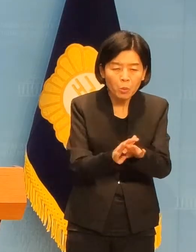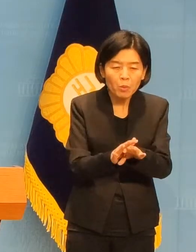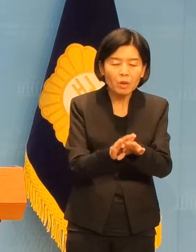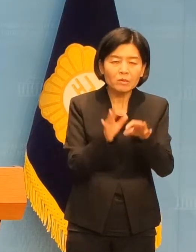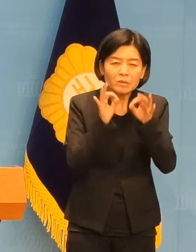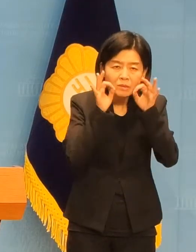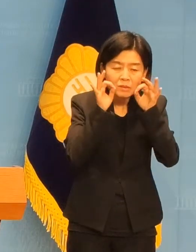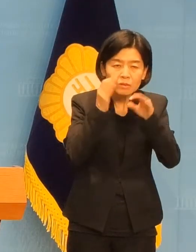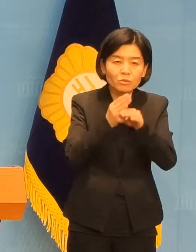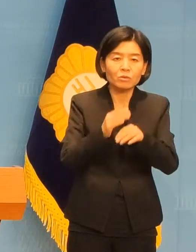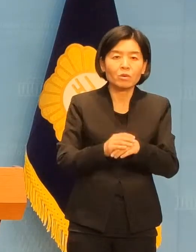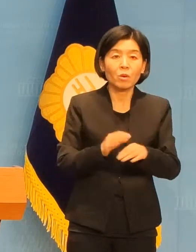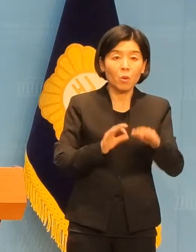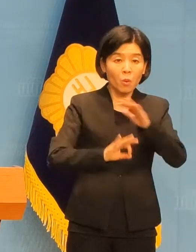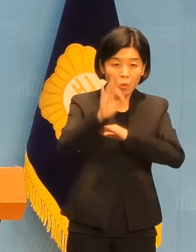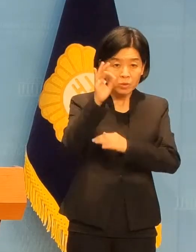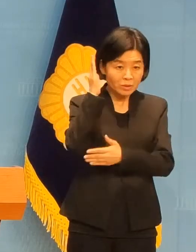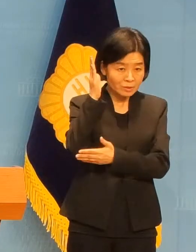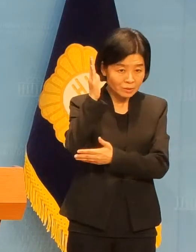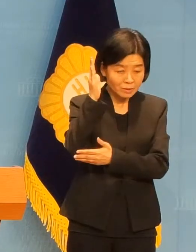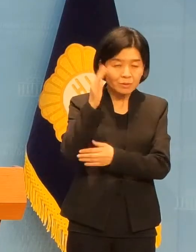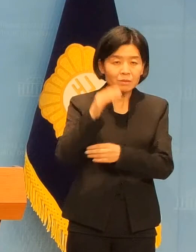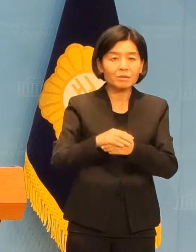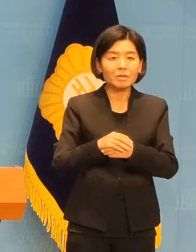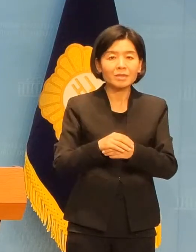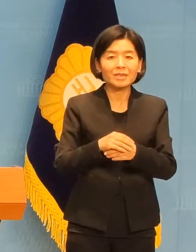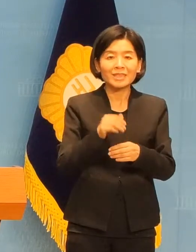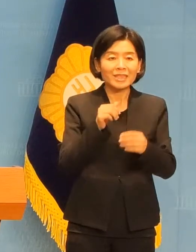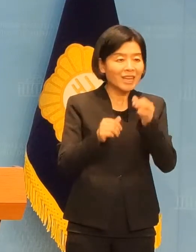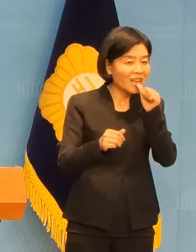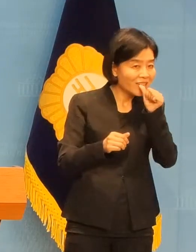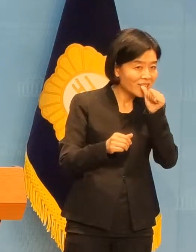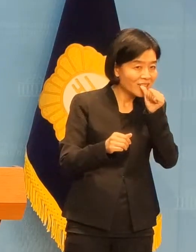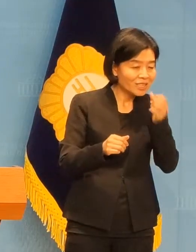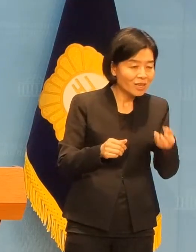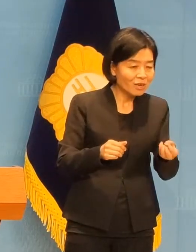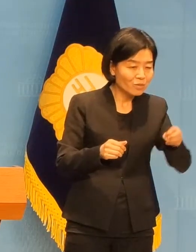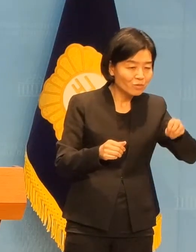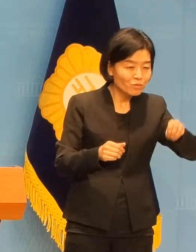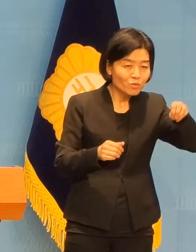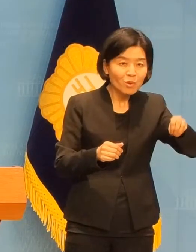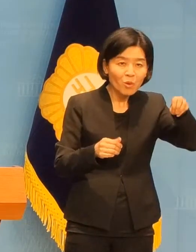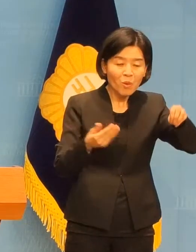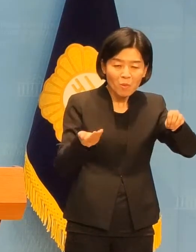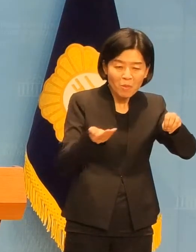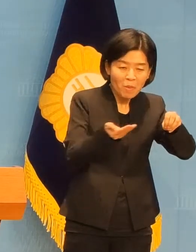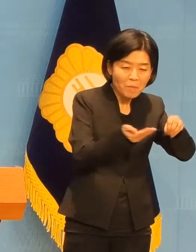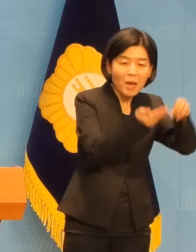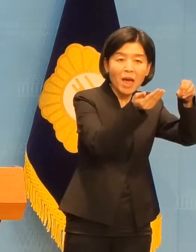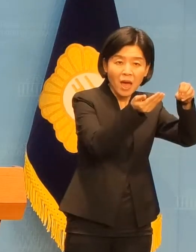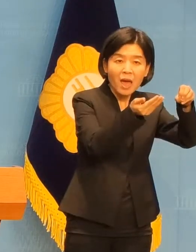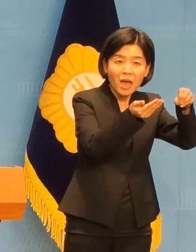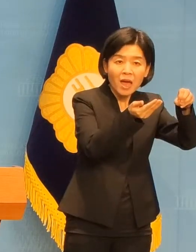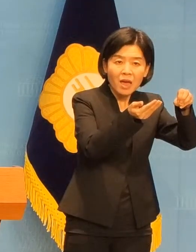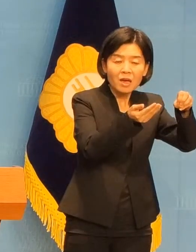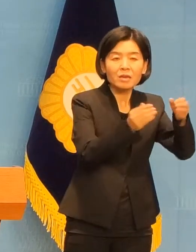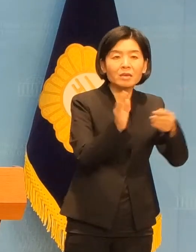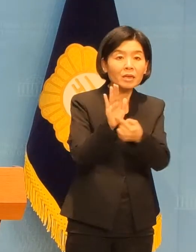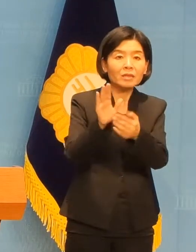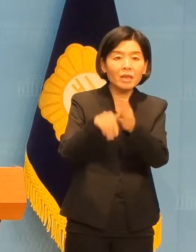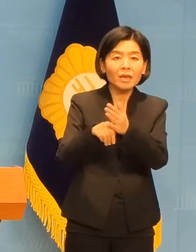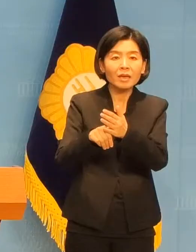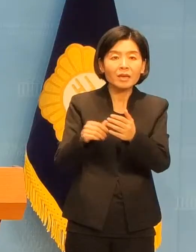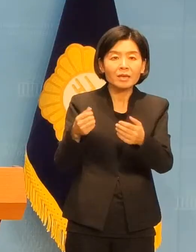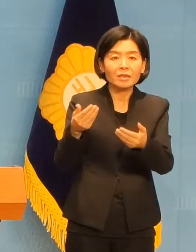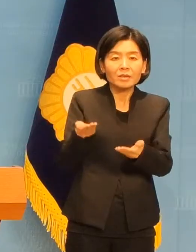오늘 오전 기자 브리핑에서 철제 부표 충돌 사고에 대해 설명하면서 숙련 선장과